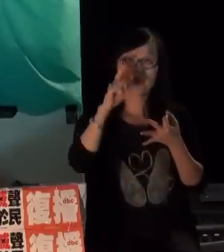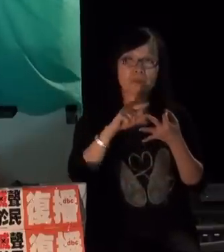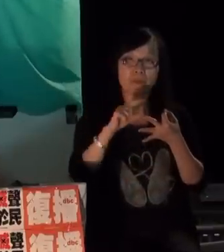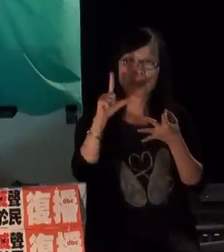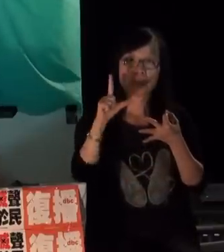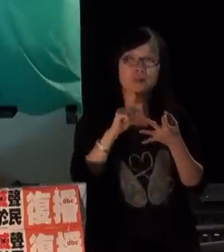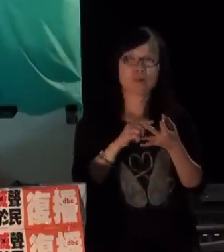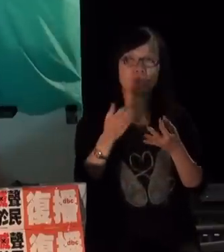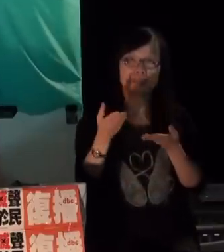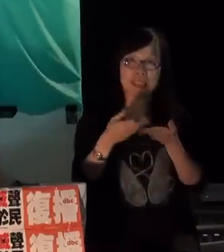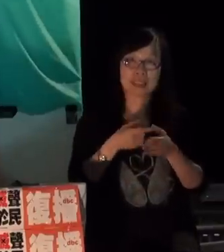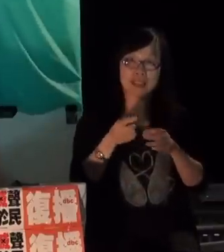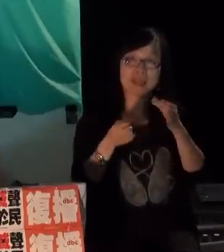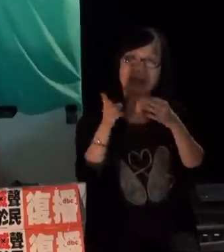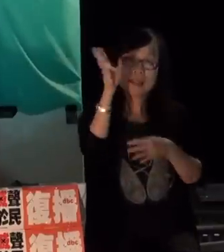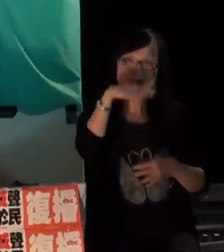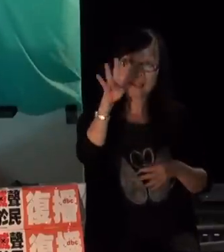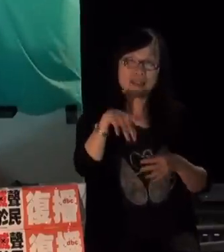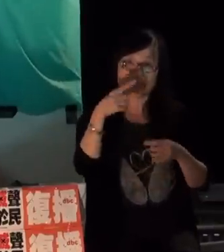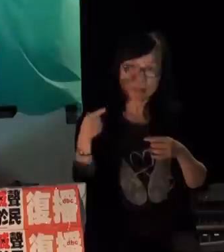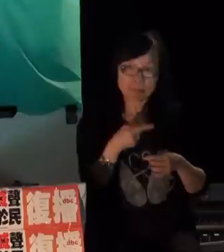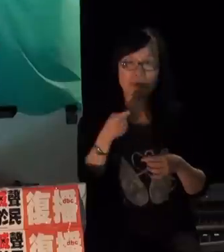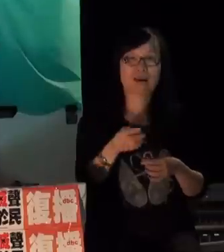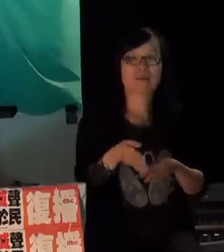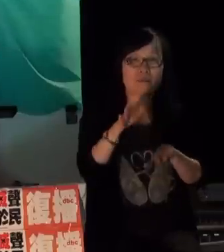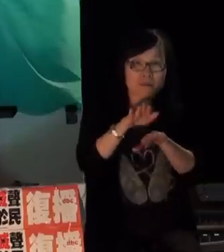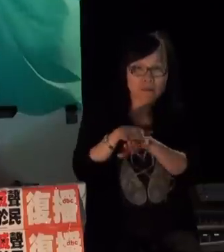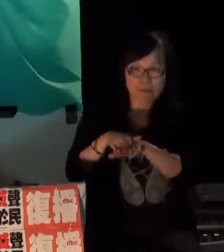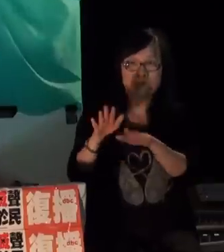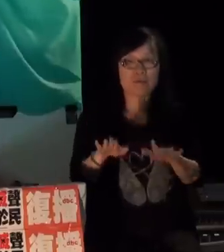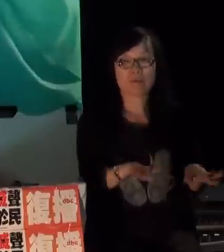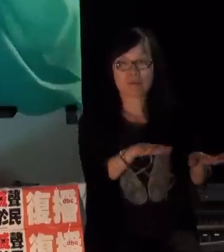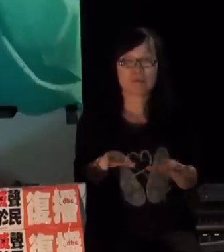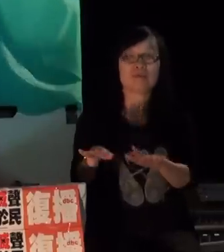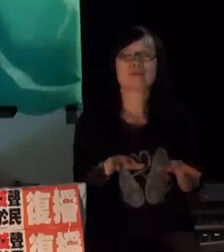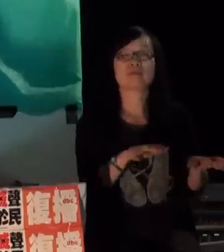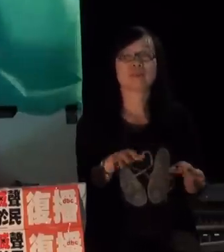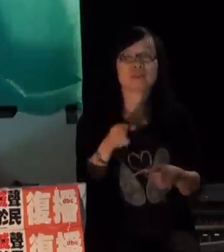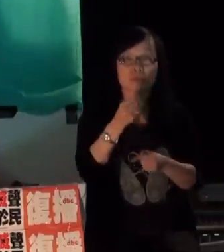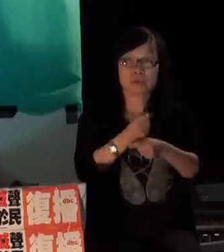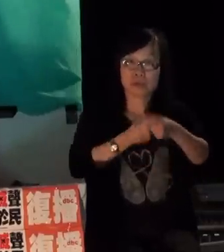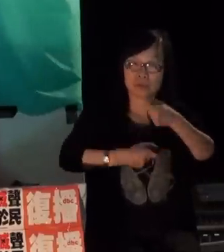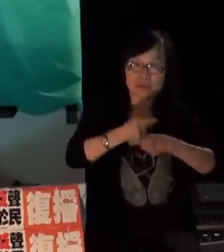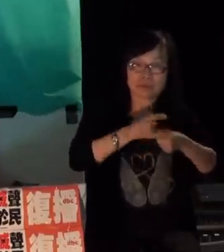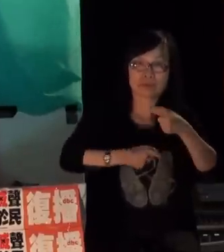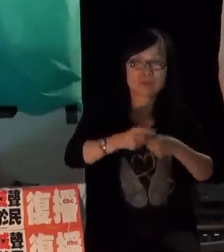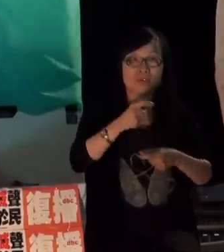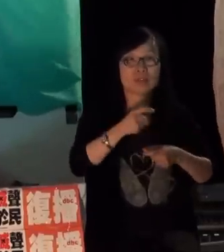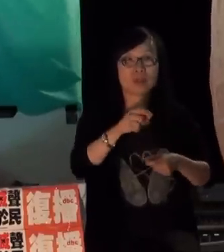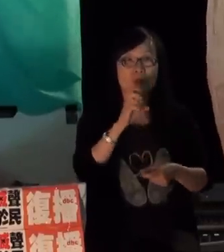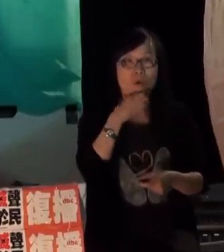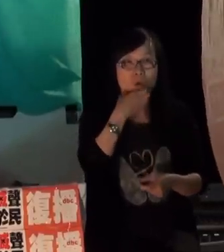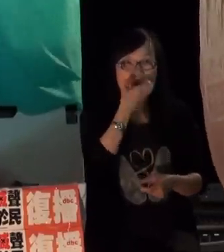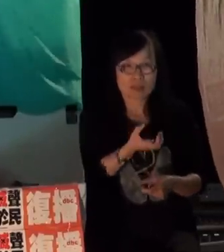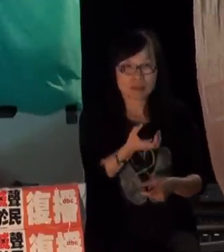多4000萬抌落去前面嗰個海嗰度。你咁中意？喂，做生意如果你蝕